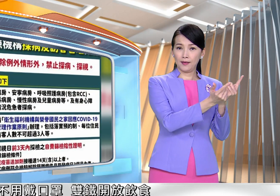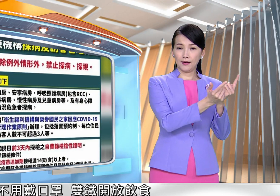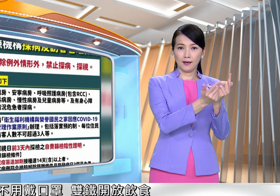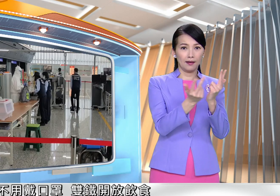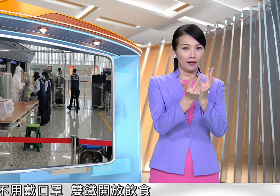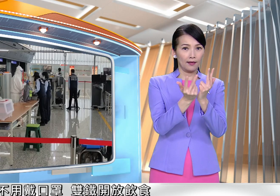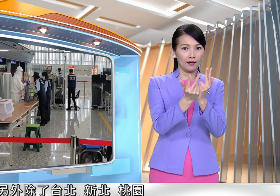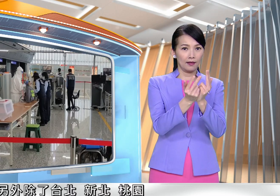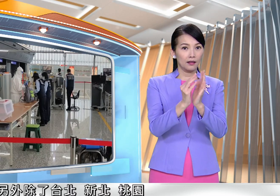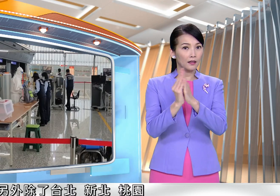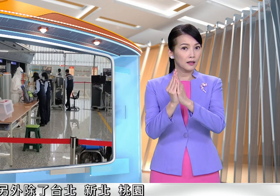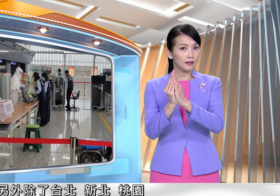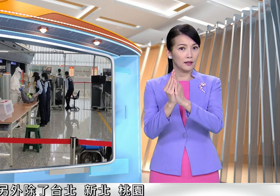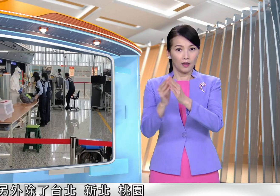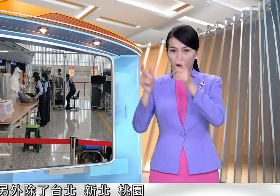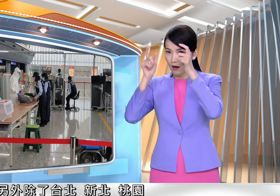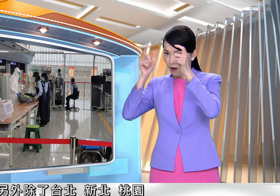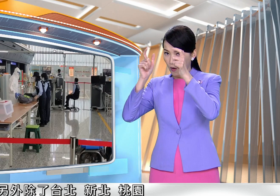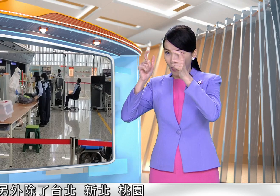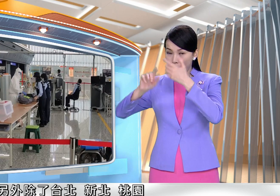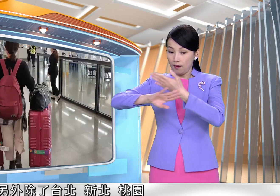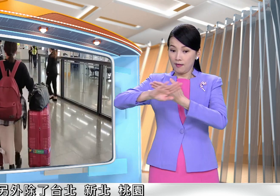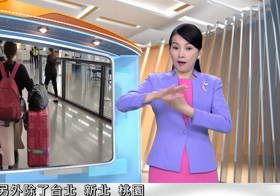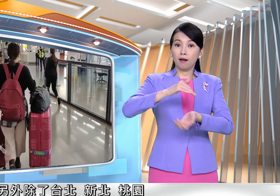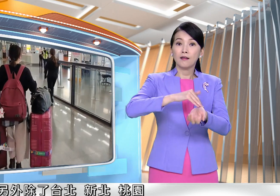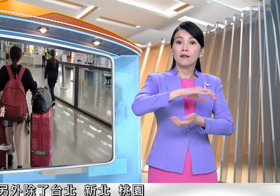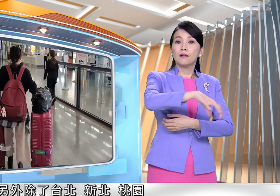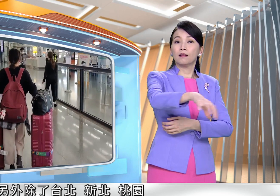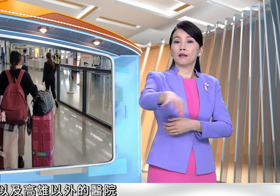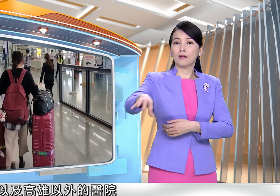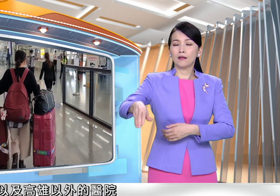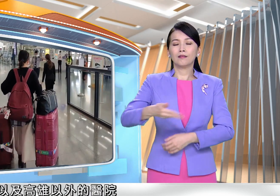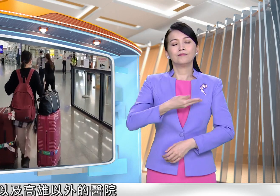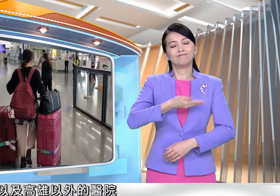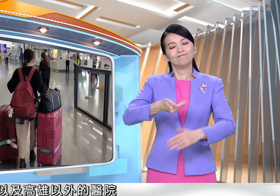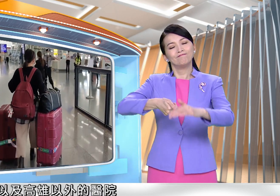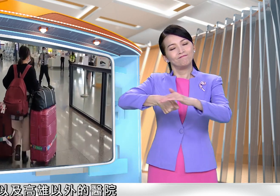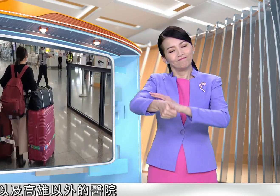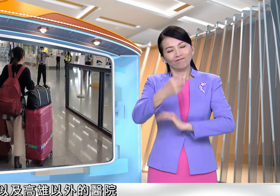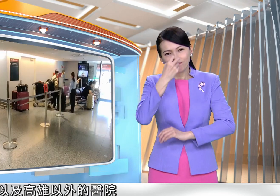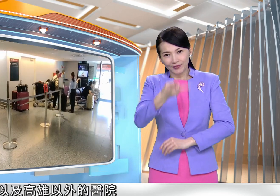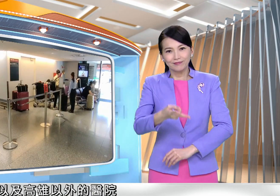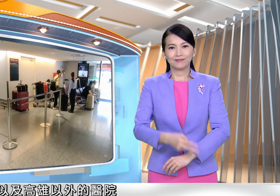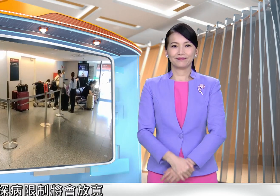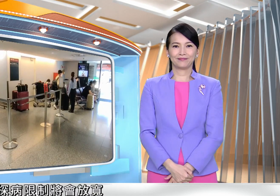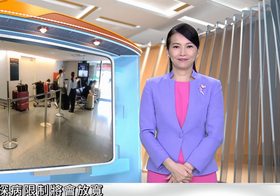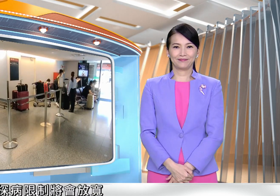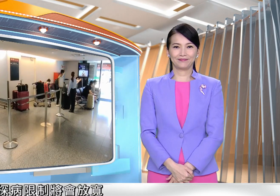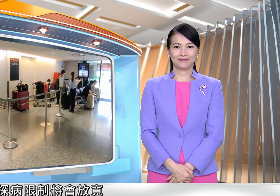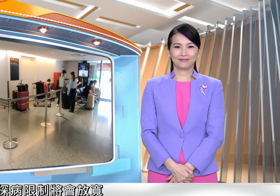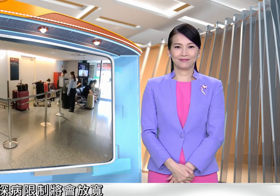而另外，除了台北、新北、桃园以及高雄以外的医院，探病限制将会放宽。